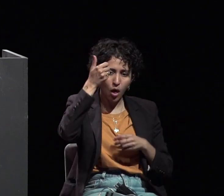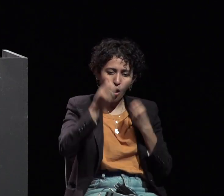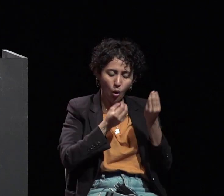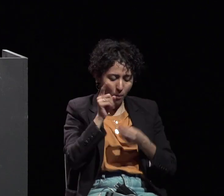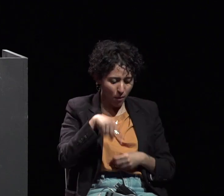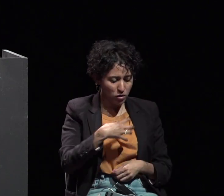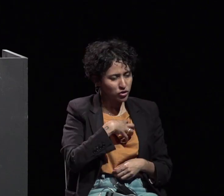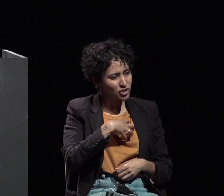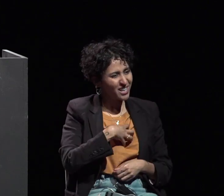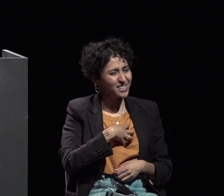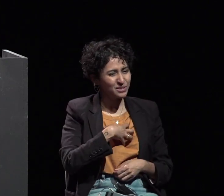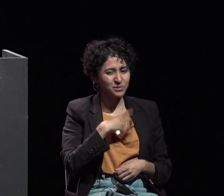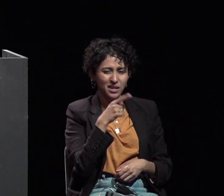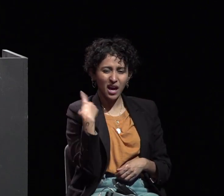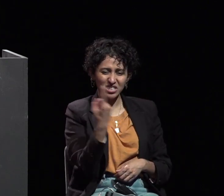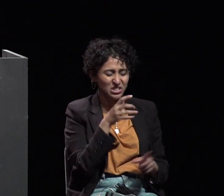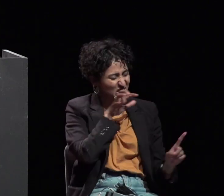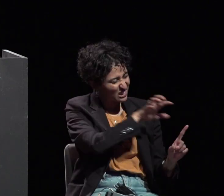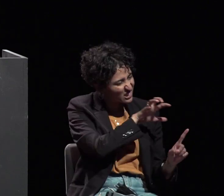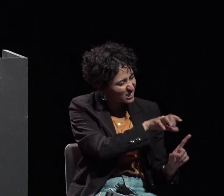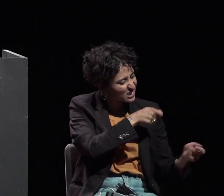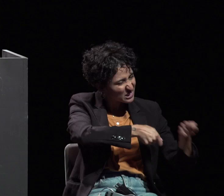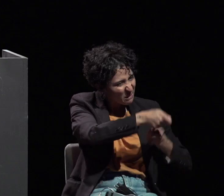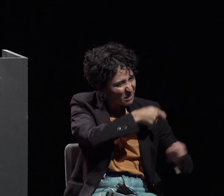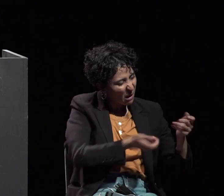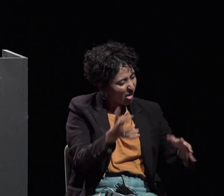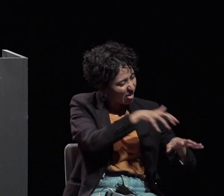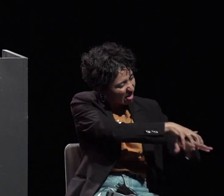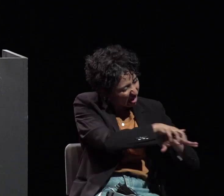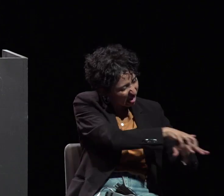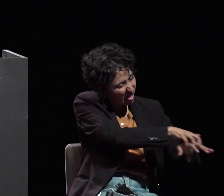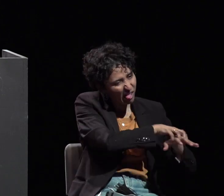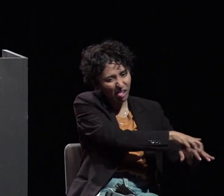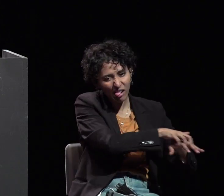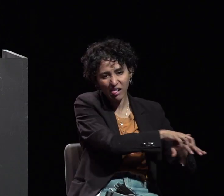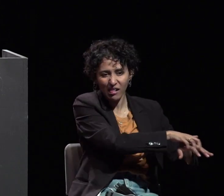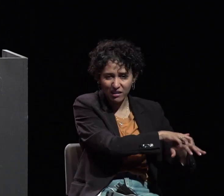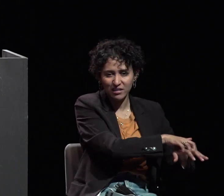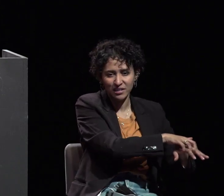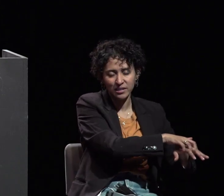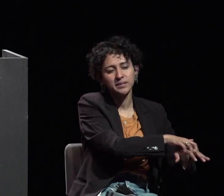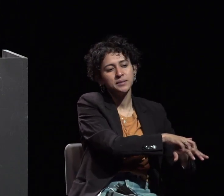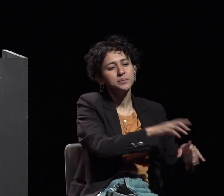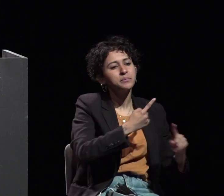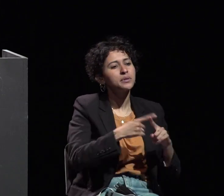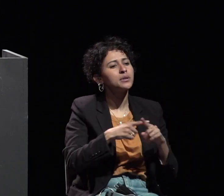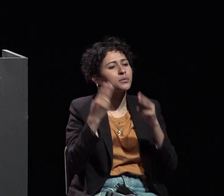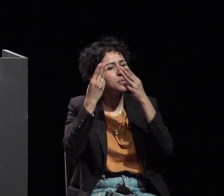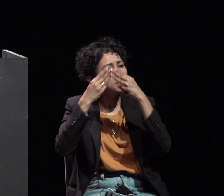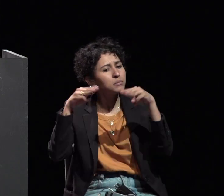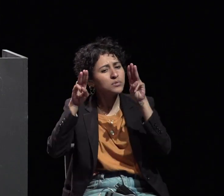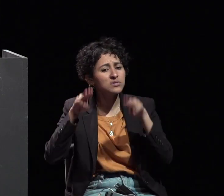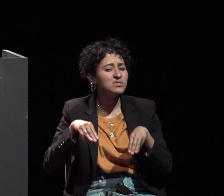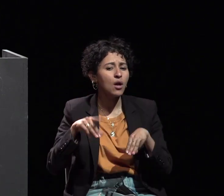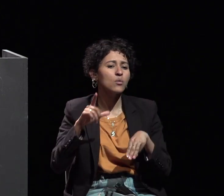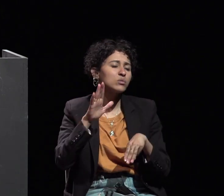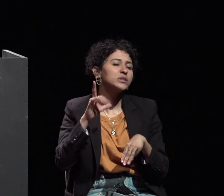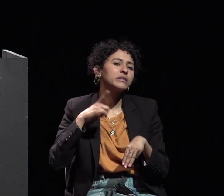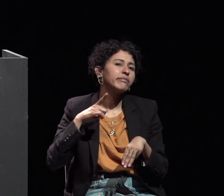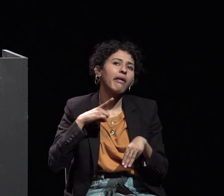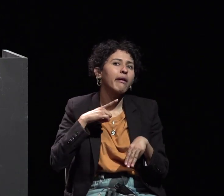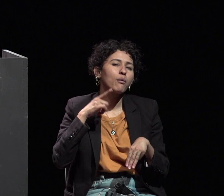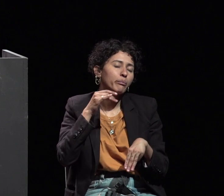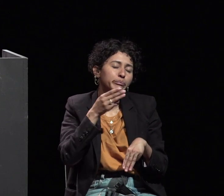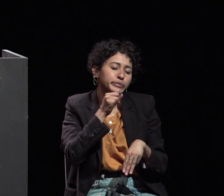ou de cerceamento dos modos alternativos de existência. Tudo se passa assim como se um museu que abriga temporariamente um Nkisi ou um